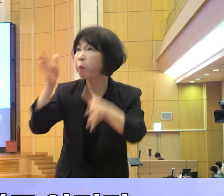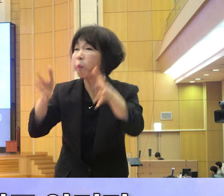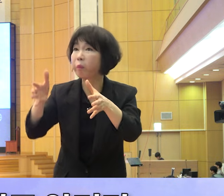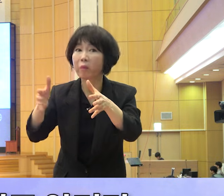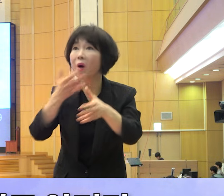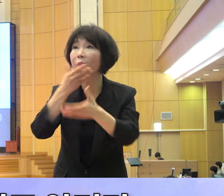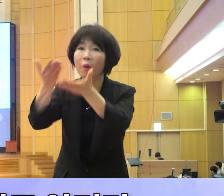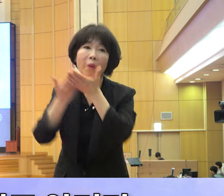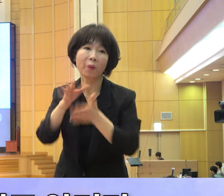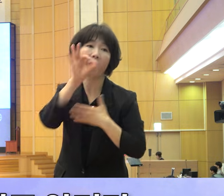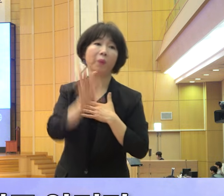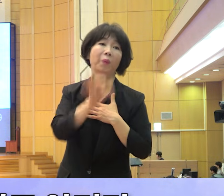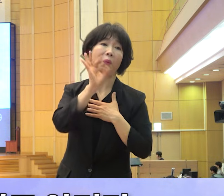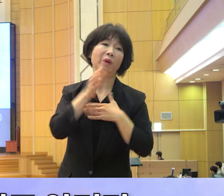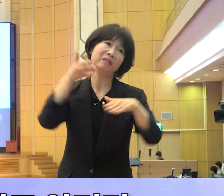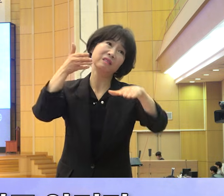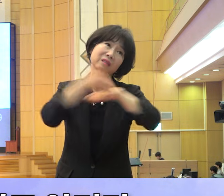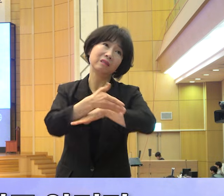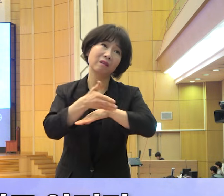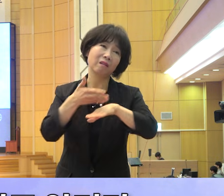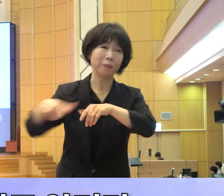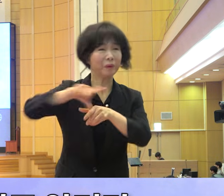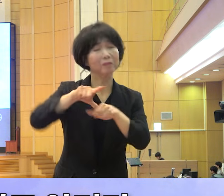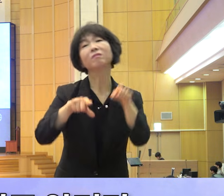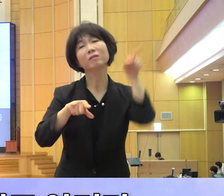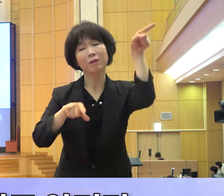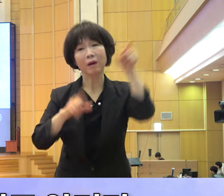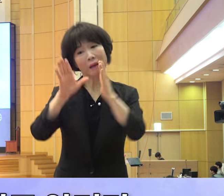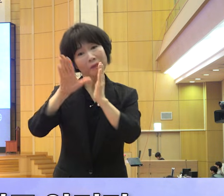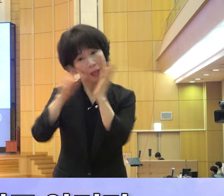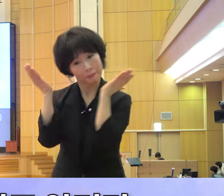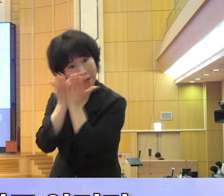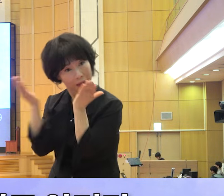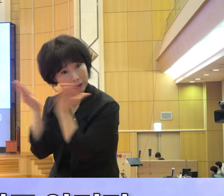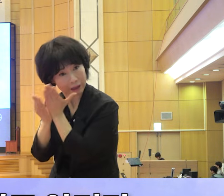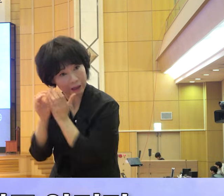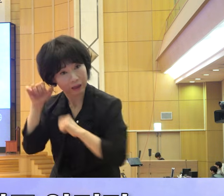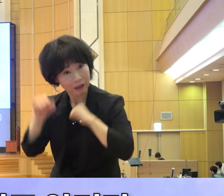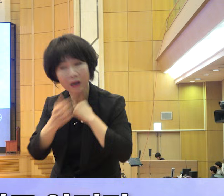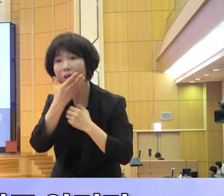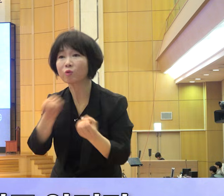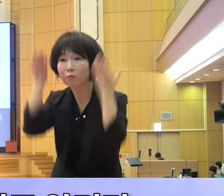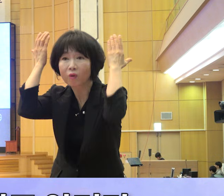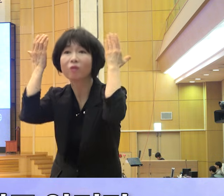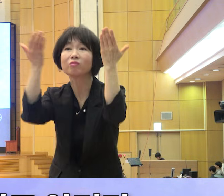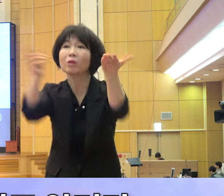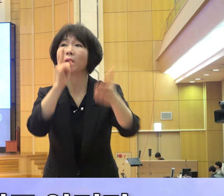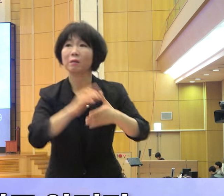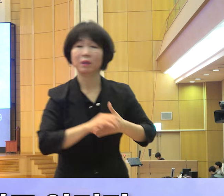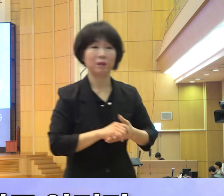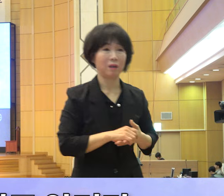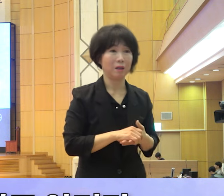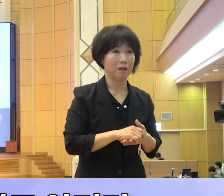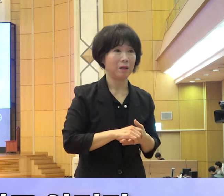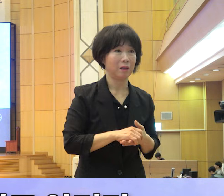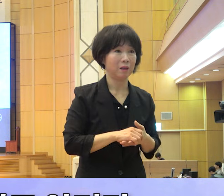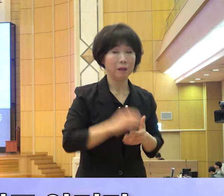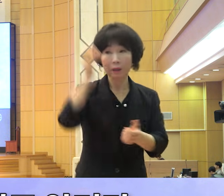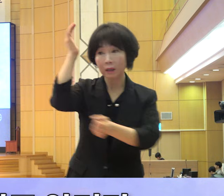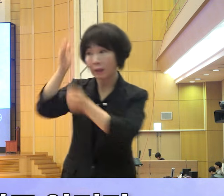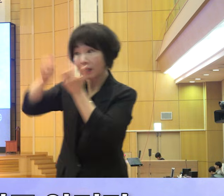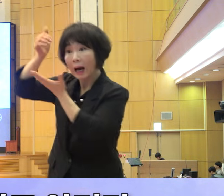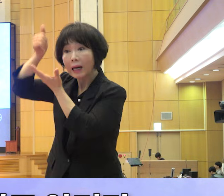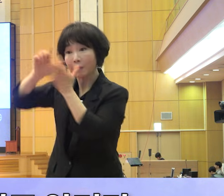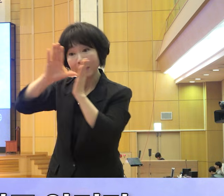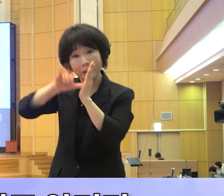없어요. 때가 있는 거예요. 전서 3장의 11절에 뭐라고 했는지 아세요? 하나님은 때를